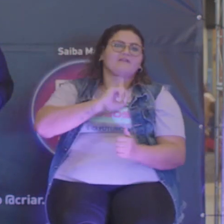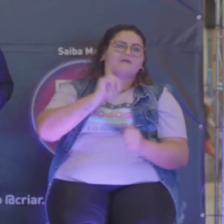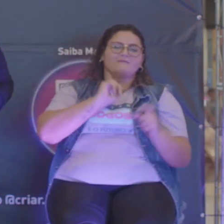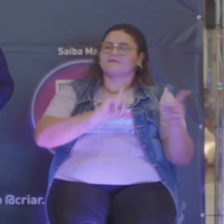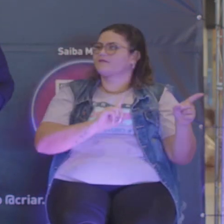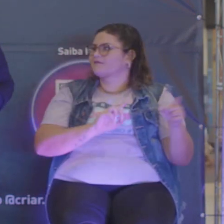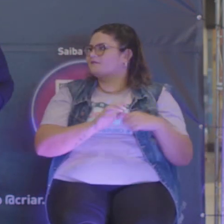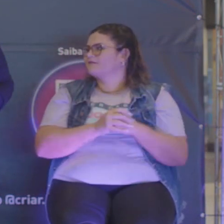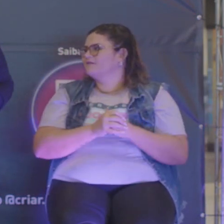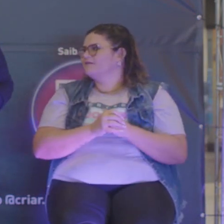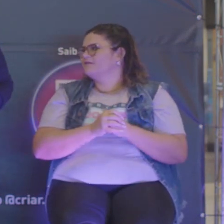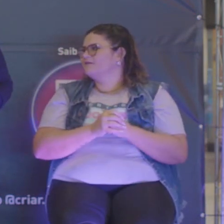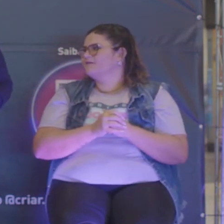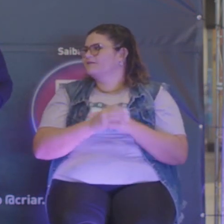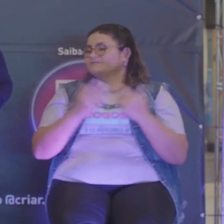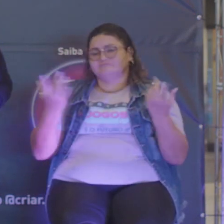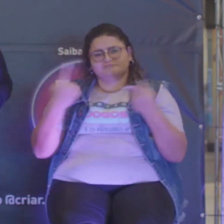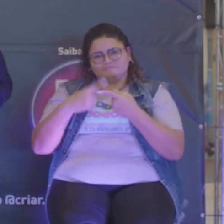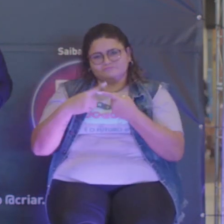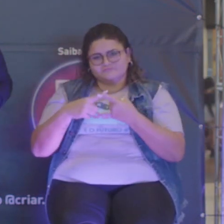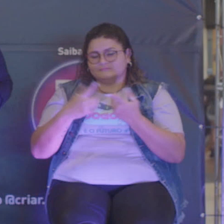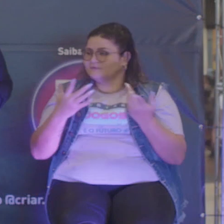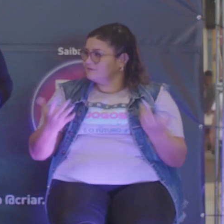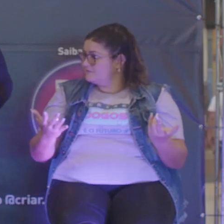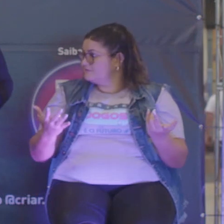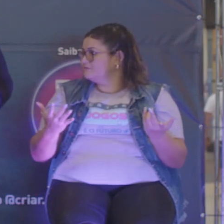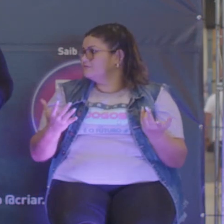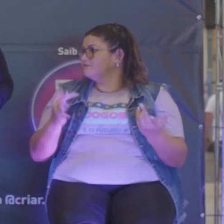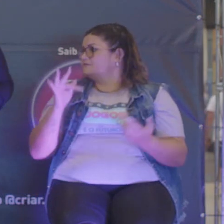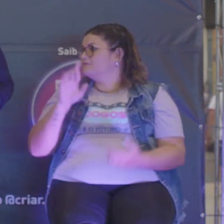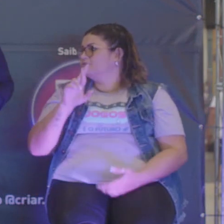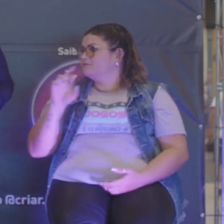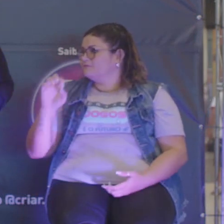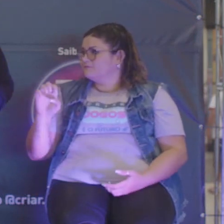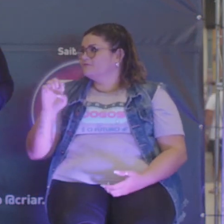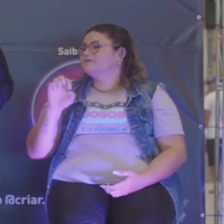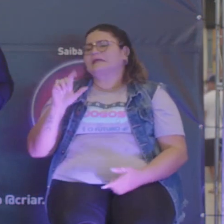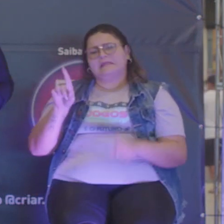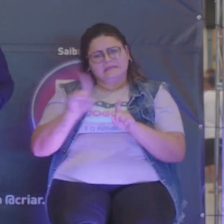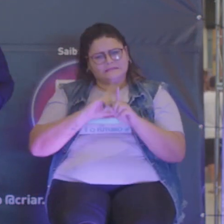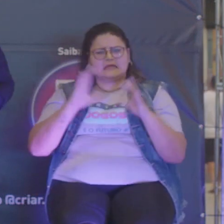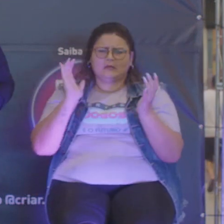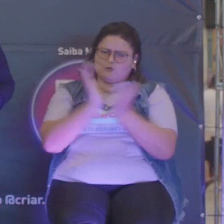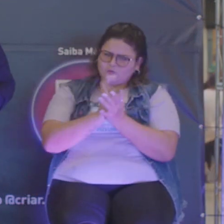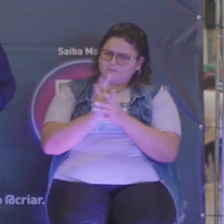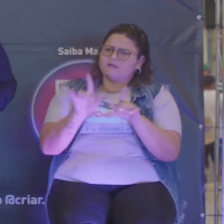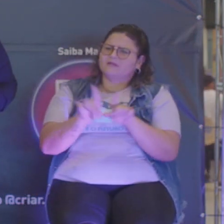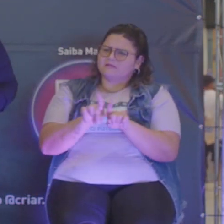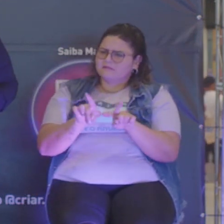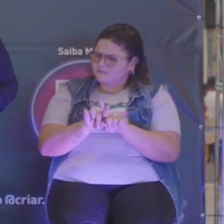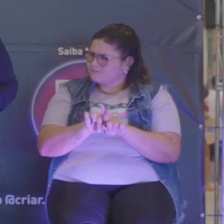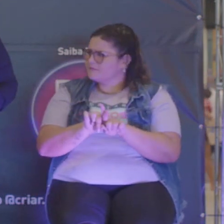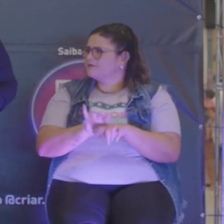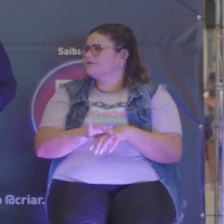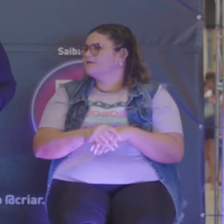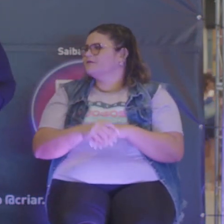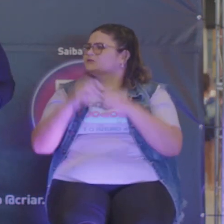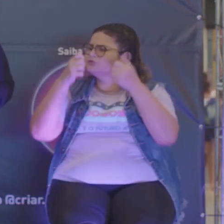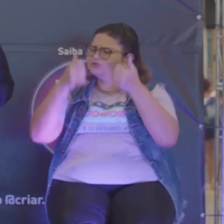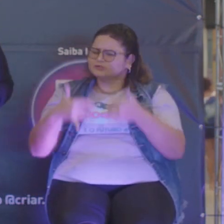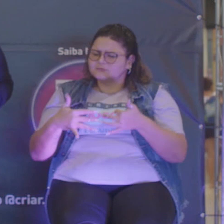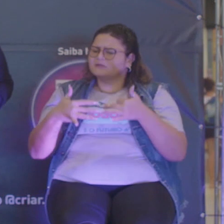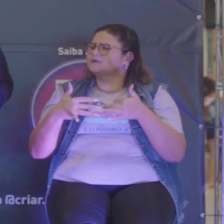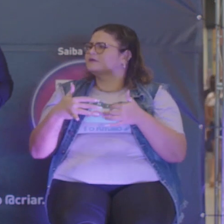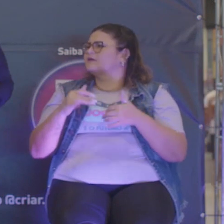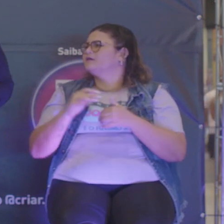mas não é futebol? Como assim o Flamengo tá jogando? Eu falei, não, daqui é o Free Fire, o Flamengo tem uma equipe de Free Fire, na época o Botafogo não tinha. Aí eu tive que explicar, e ele,